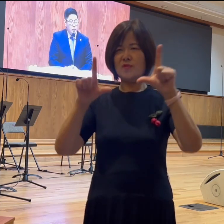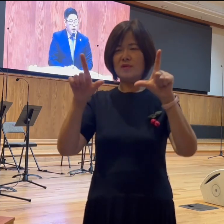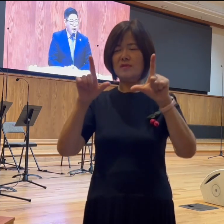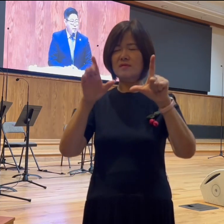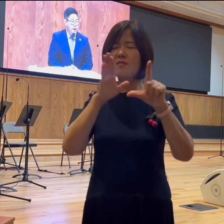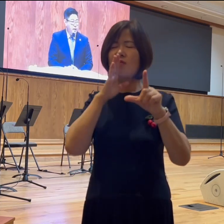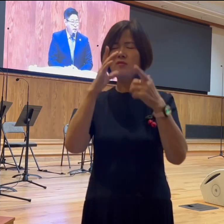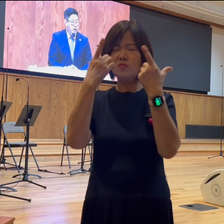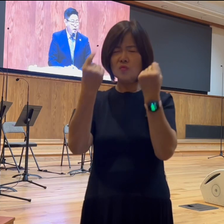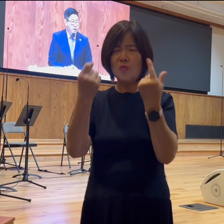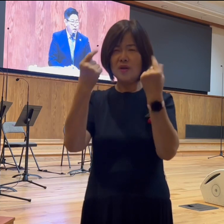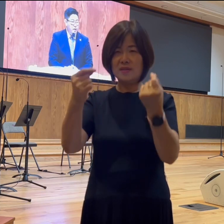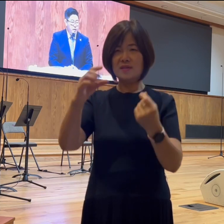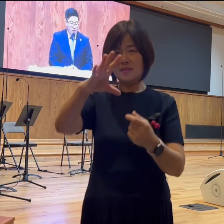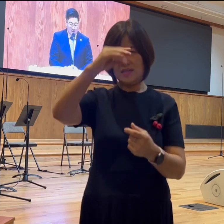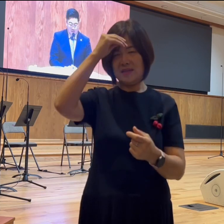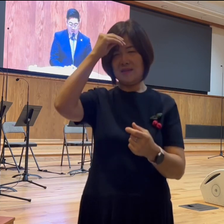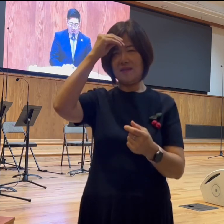정도로 닮아 있다.